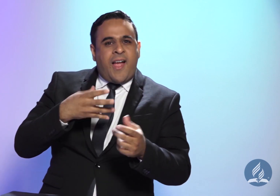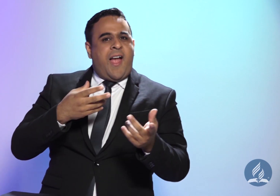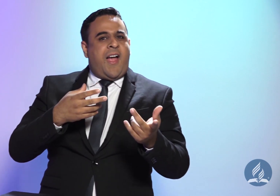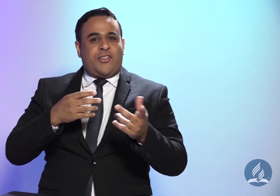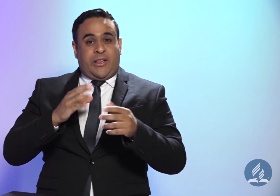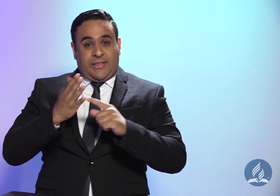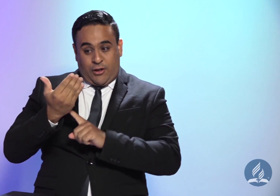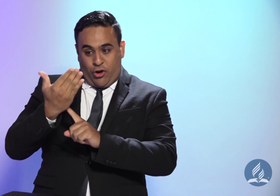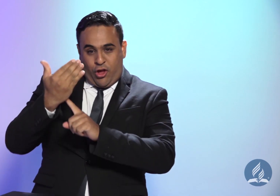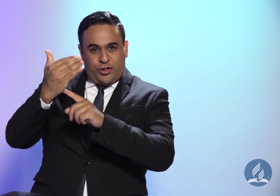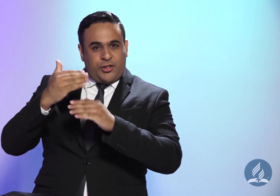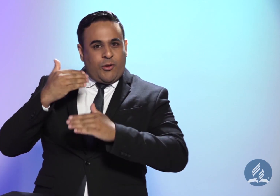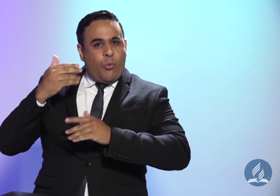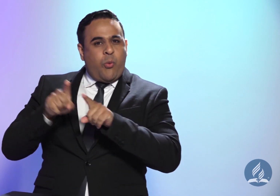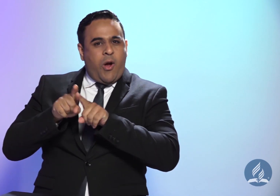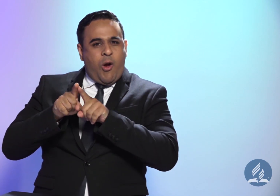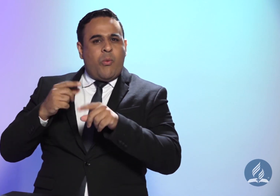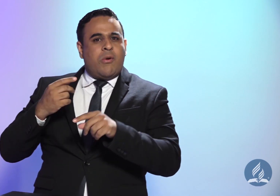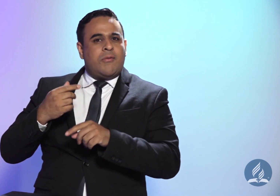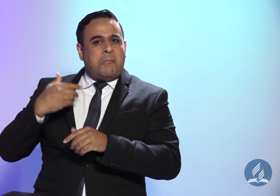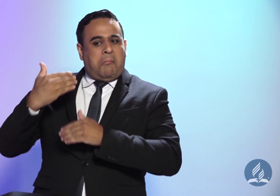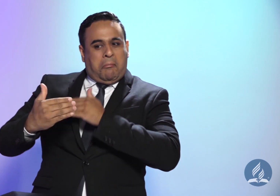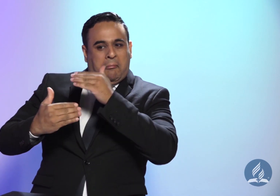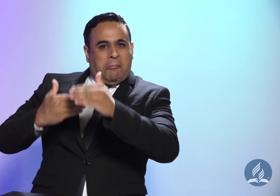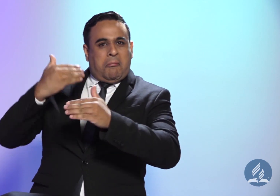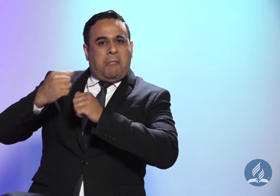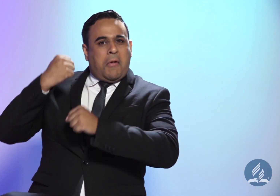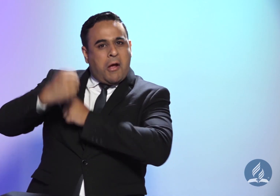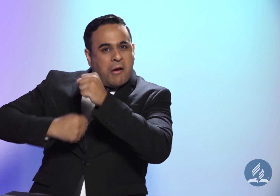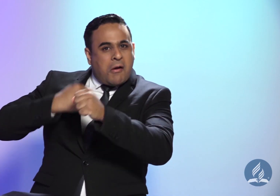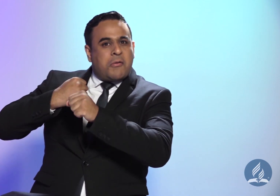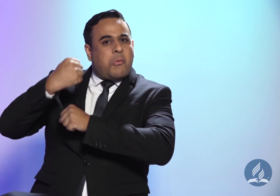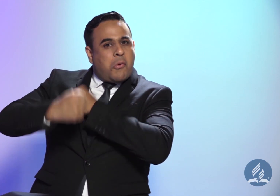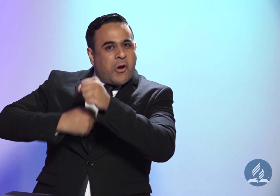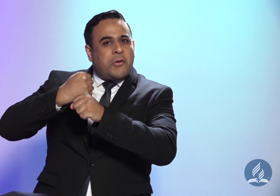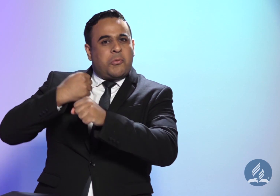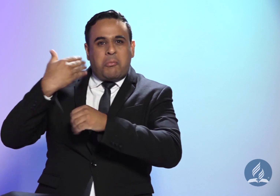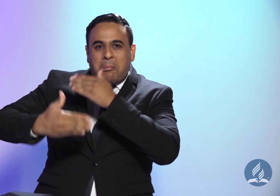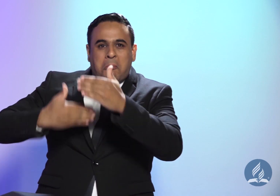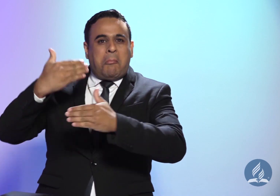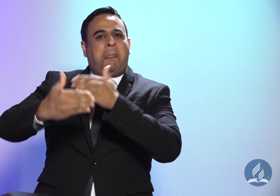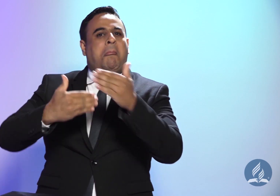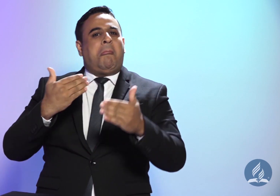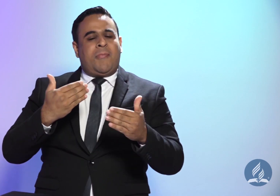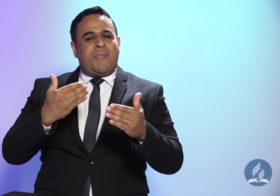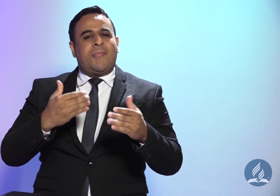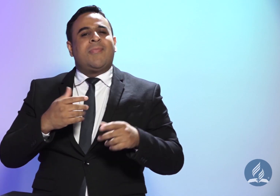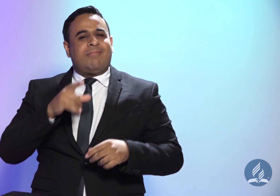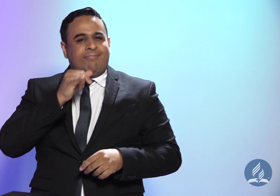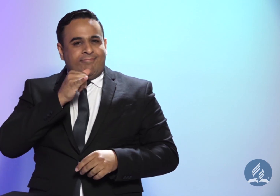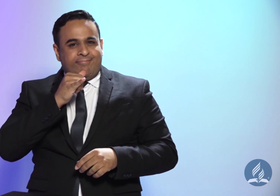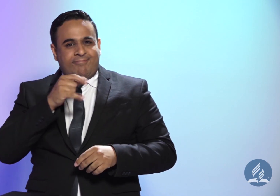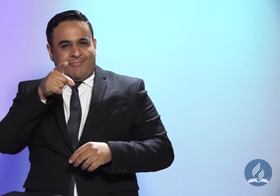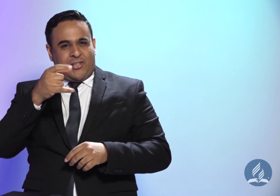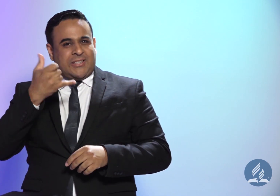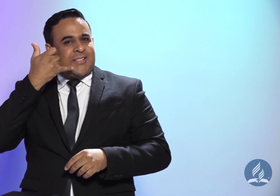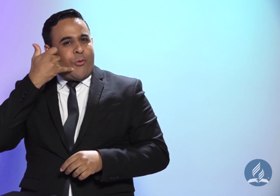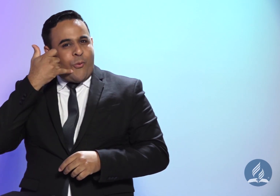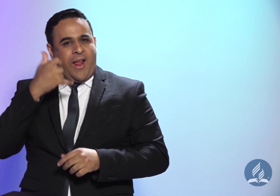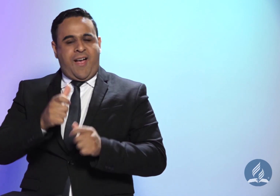de compartilhar coisas e a tecnologia tem ajudado o ser humano, além de ela